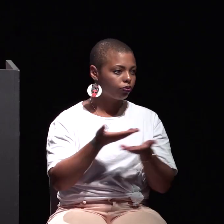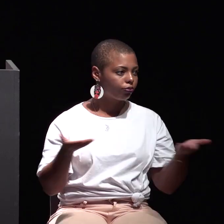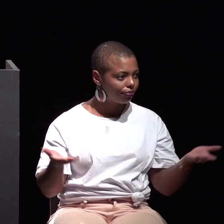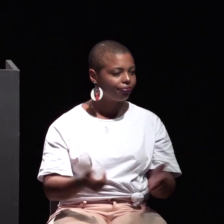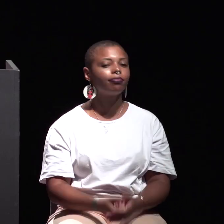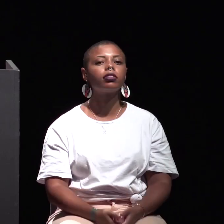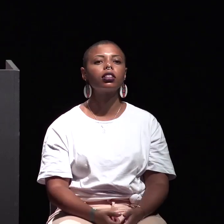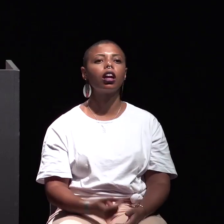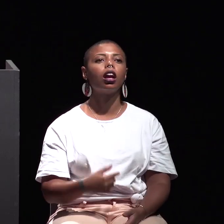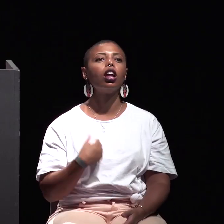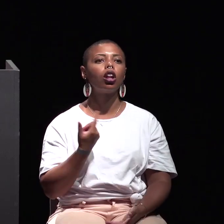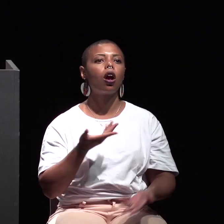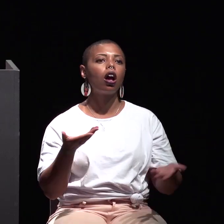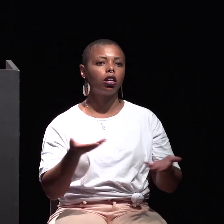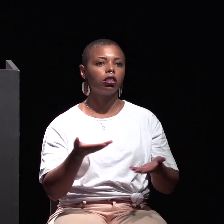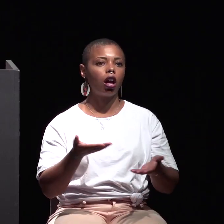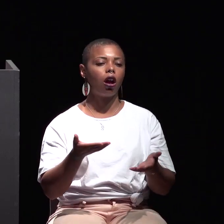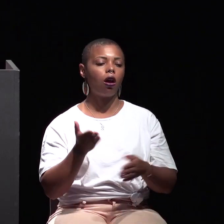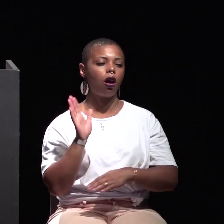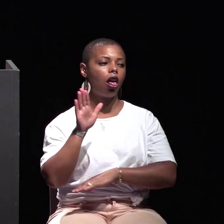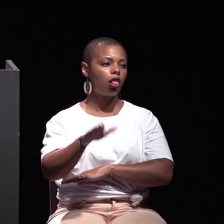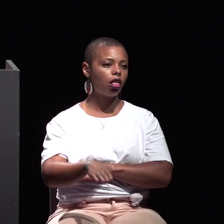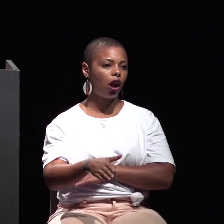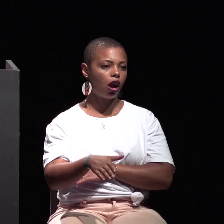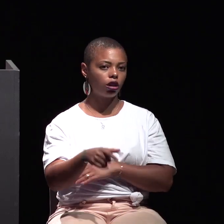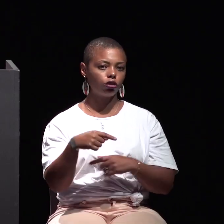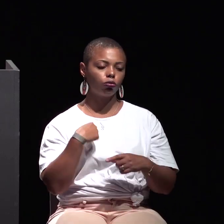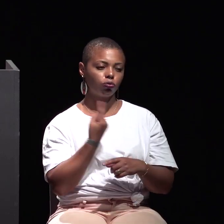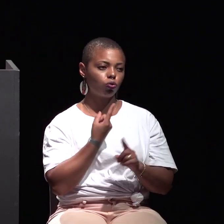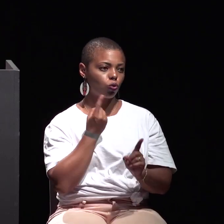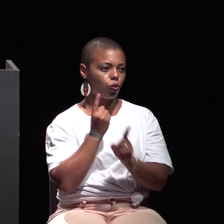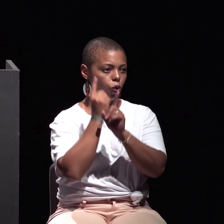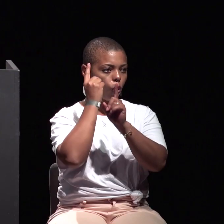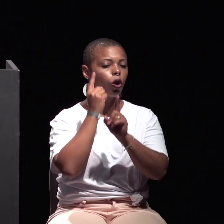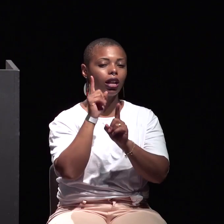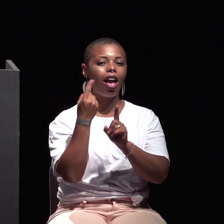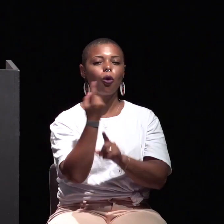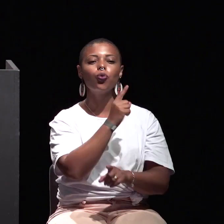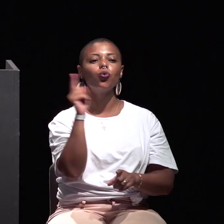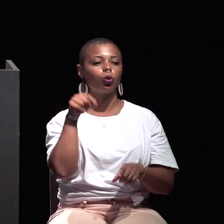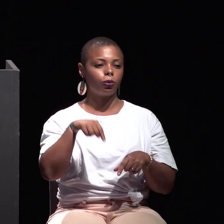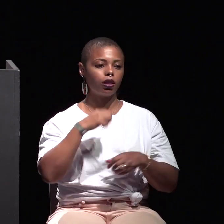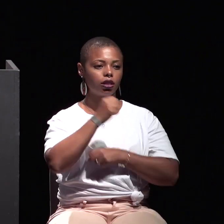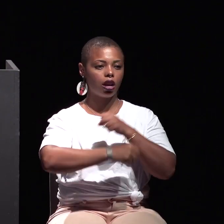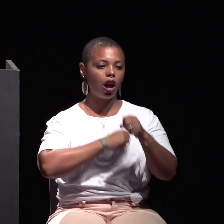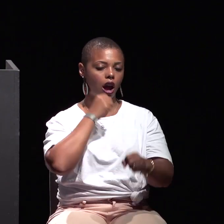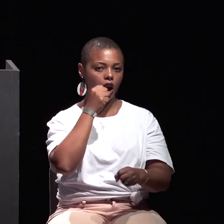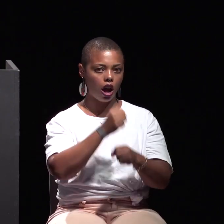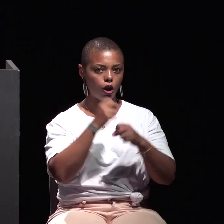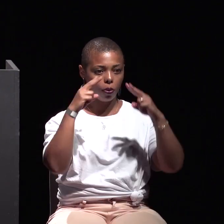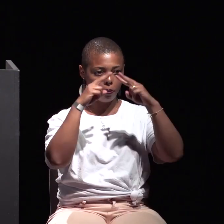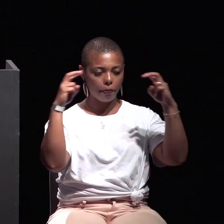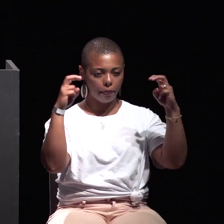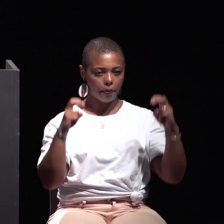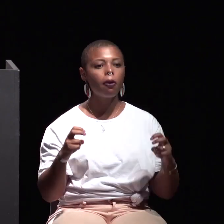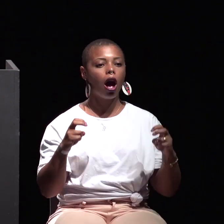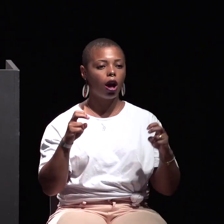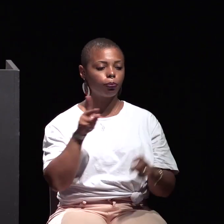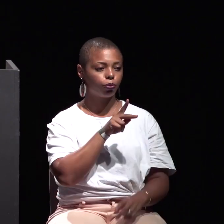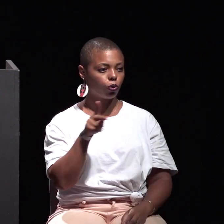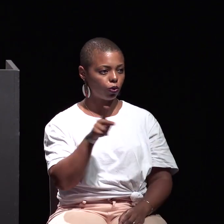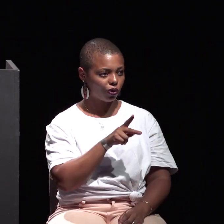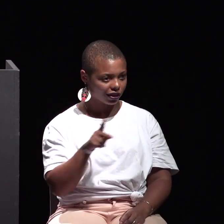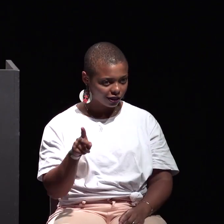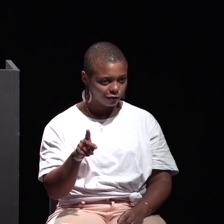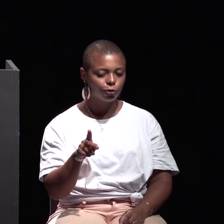gente está para a sessão da tarde desse encontro, que é a última edição do ano do MASP Professores,